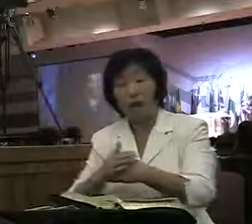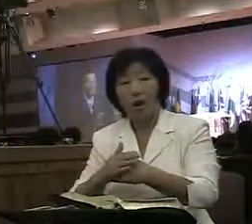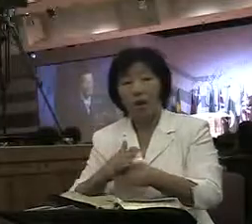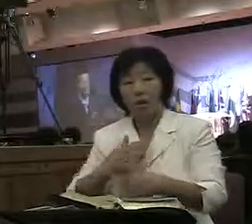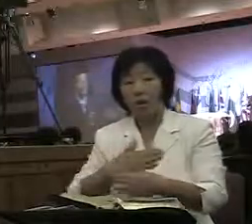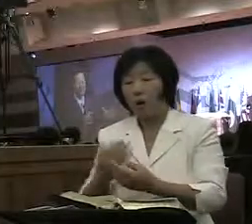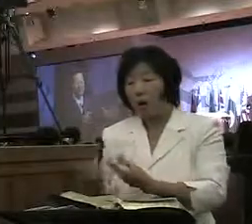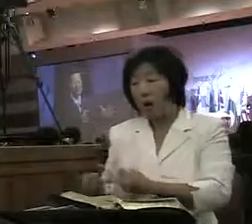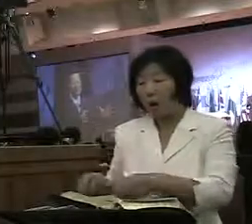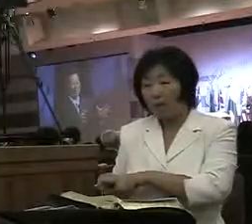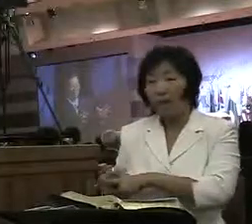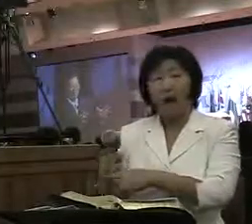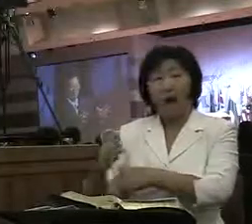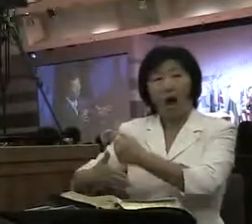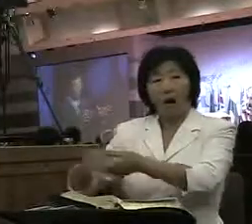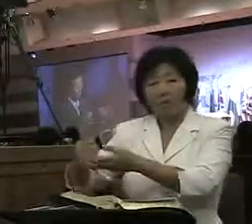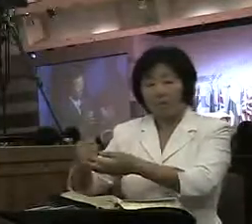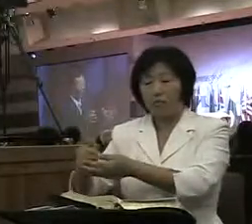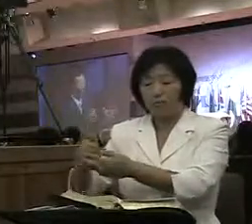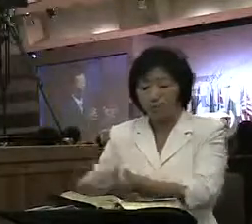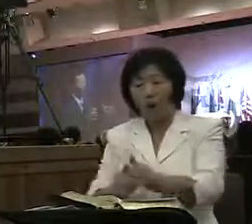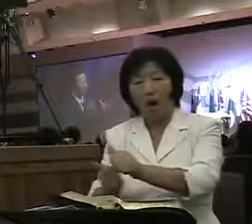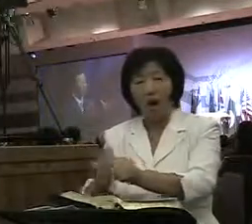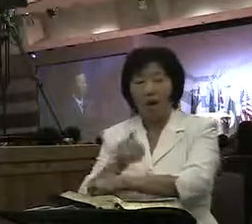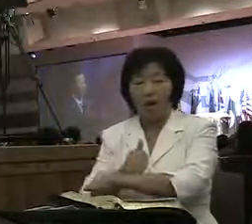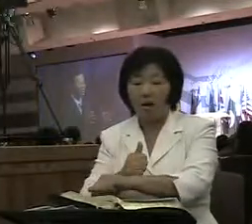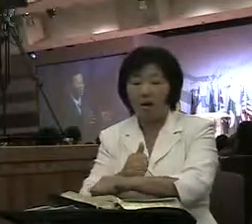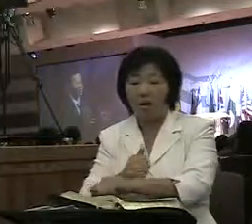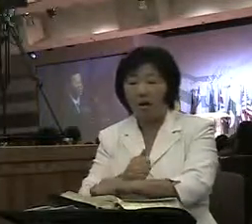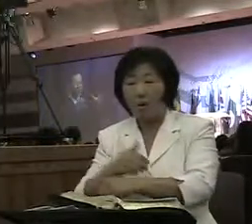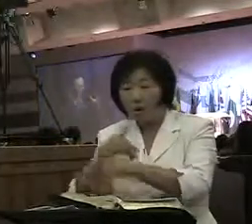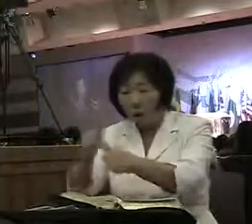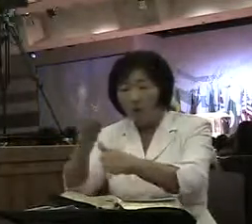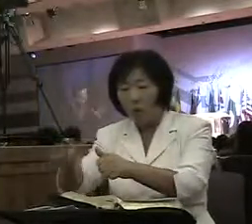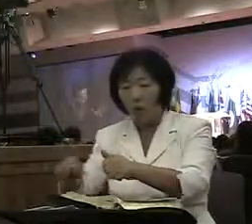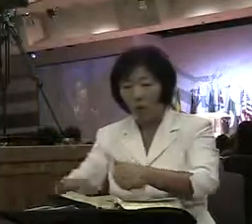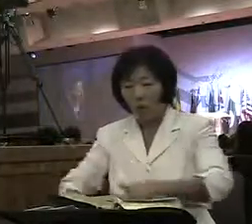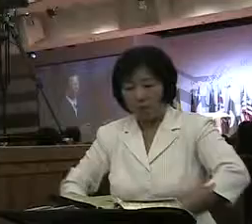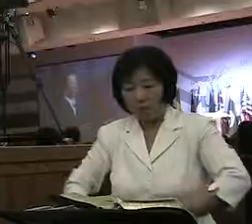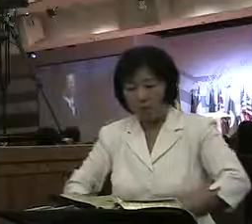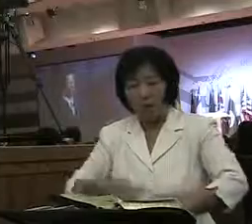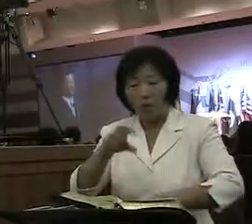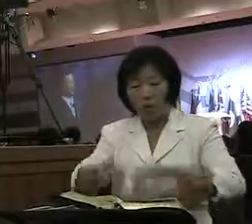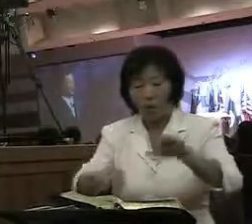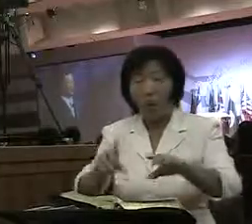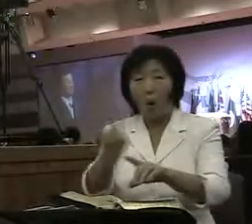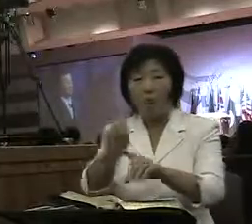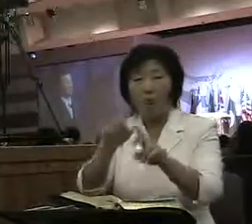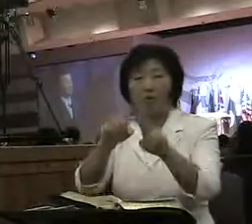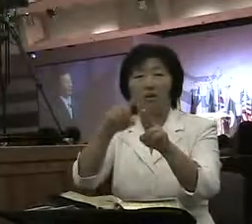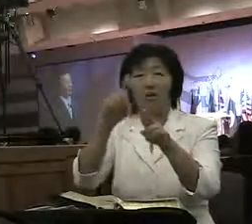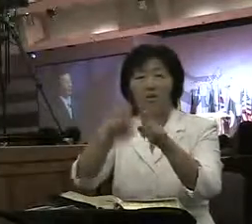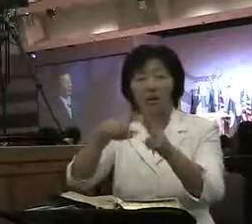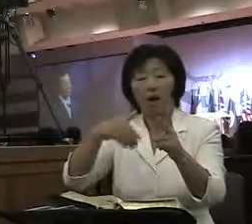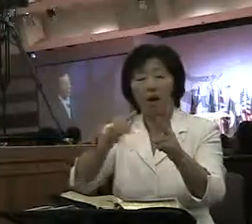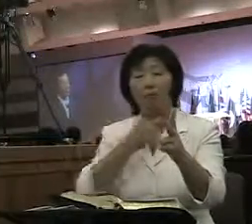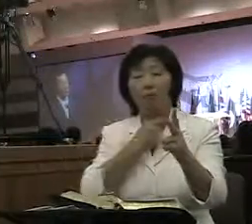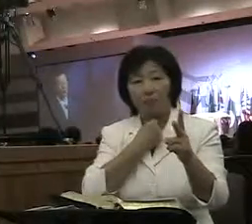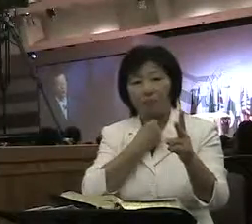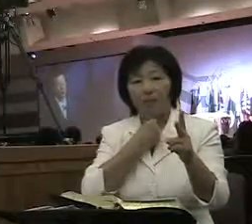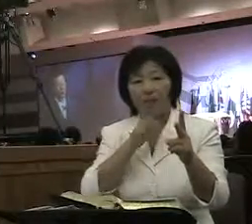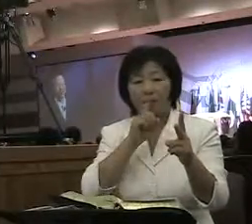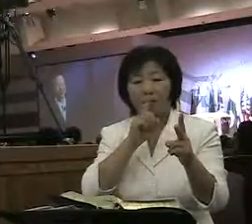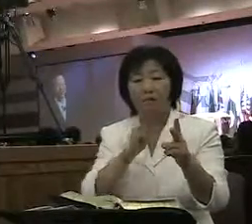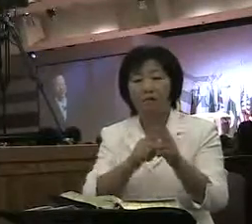동행만 하세요. 하나님이 보내시는 곳, 필요로 하시는 곳 어디든지 가겠습니다. 하나님은